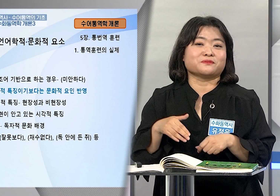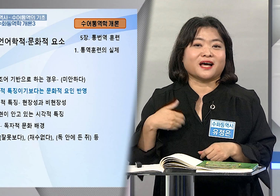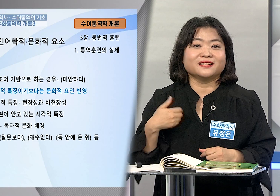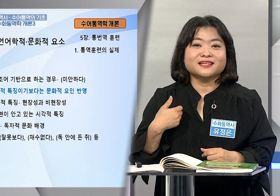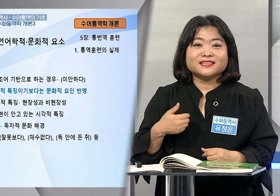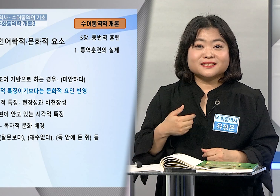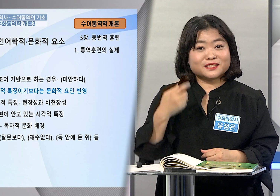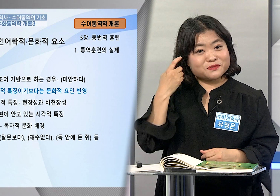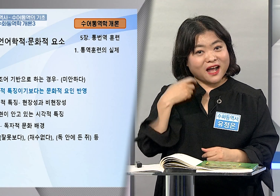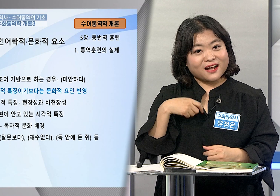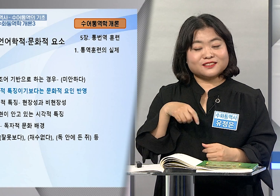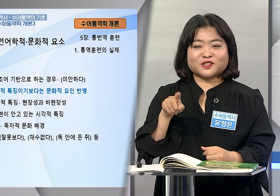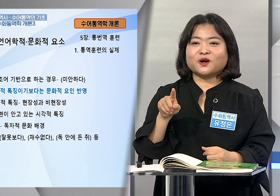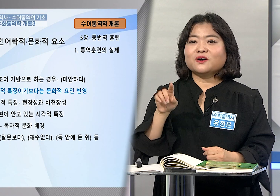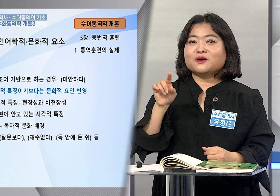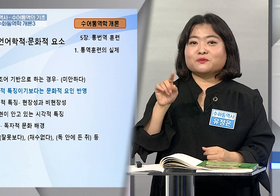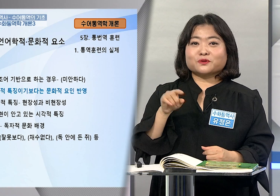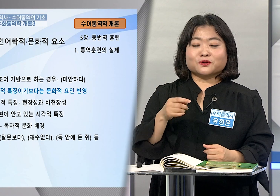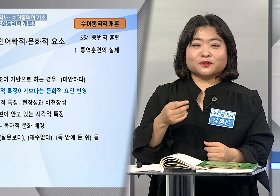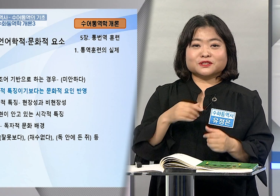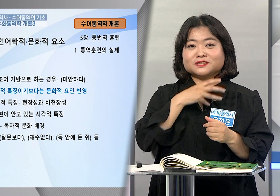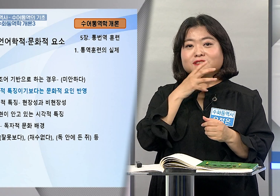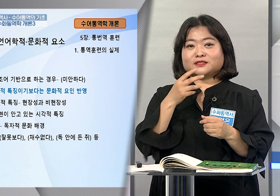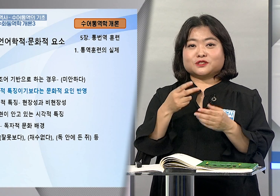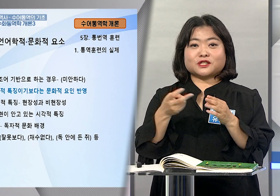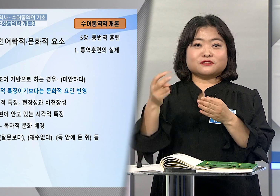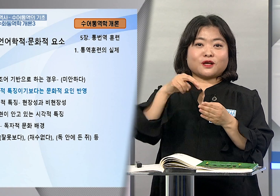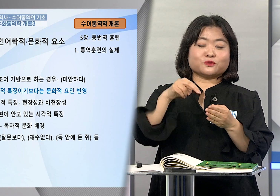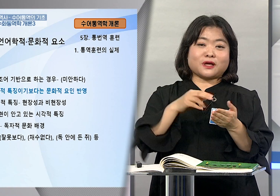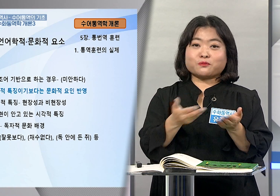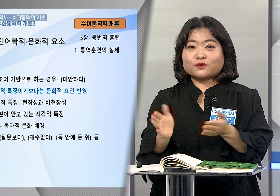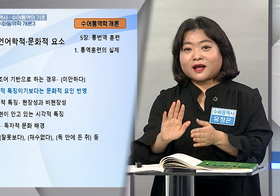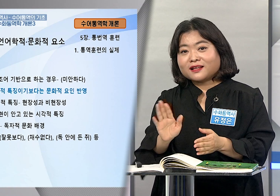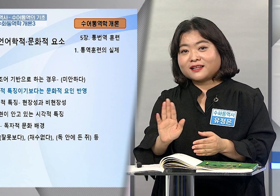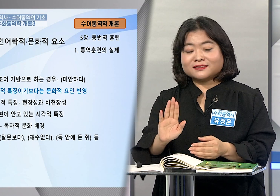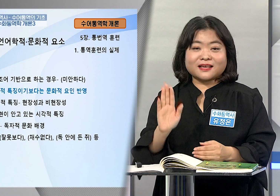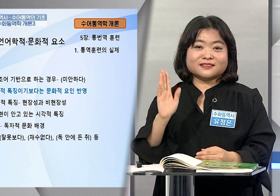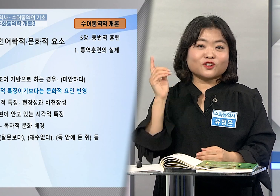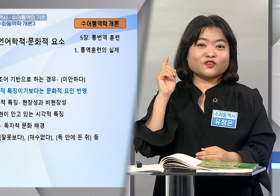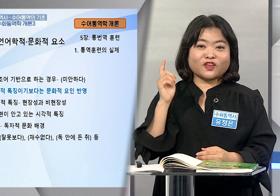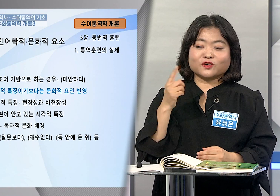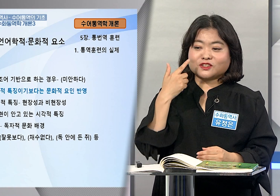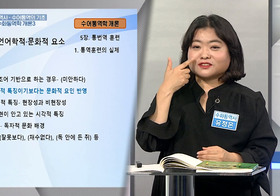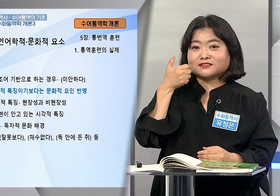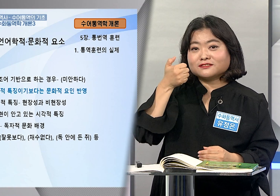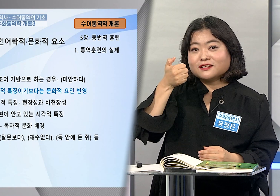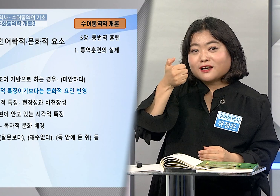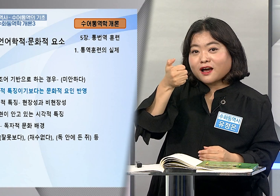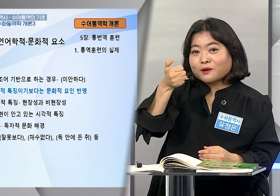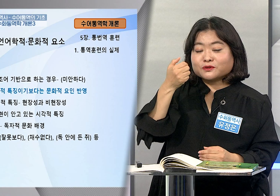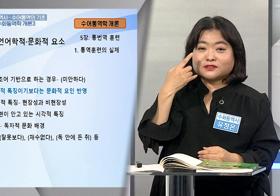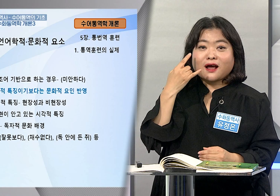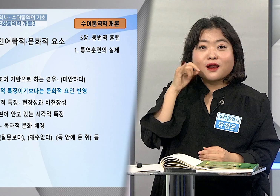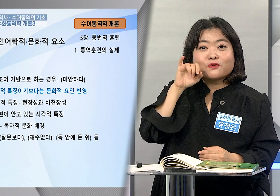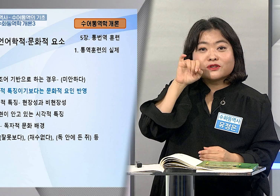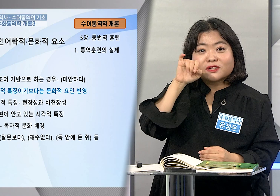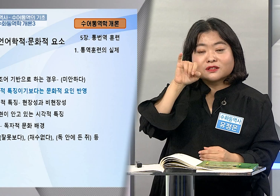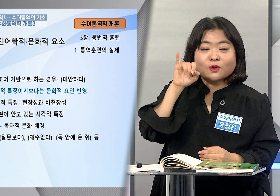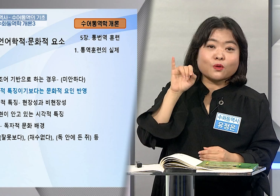모르지만 느낌상 그렇죠? 뭐 어르신들이 지하철 타도 양보를 안 한다는 얘기 들었는데 어쨌든 할아버지 할머니 그냥